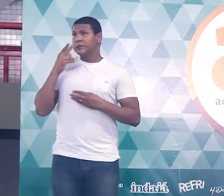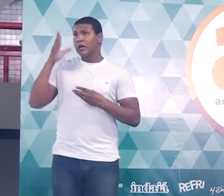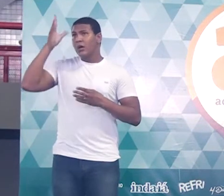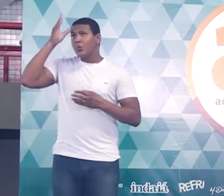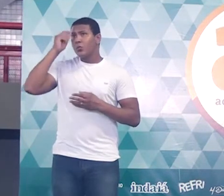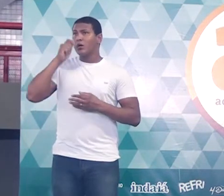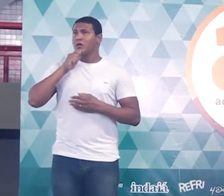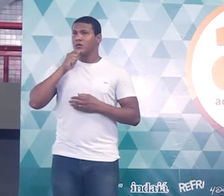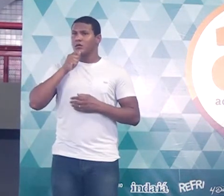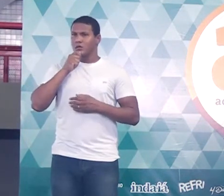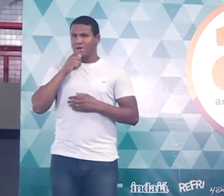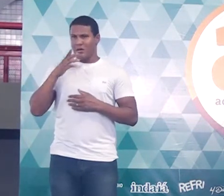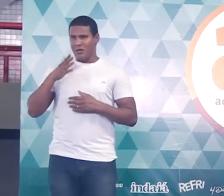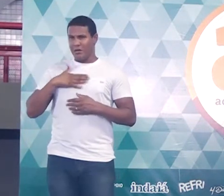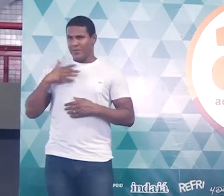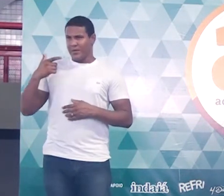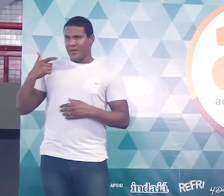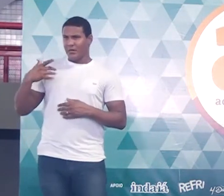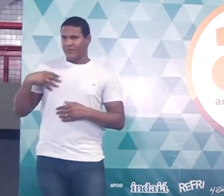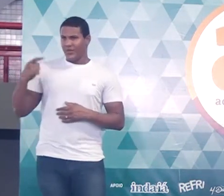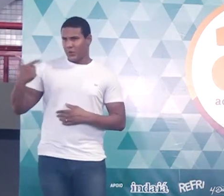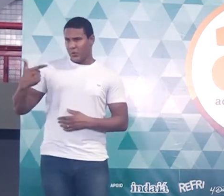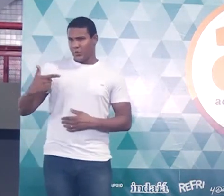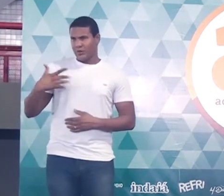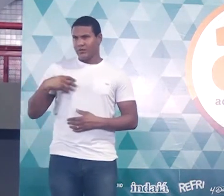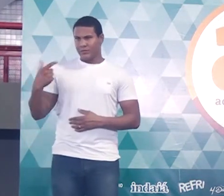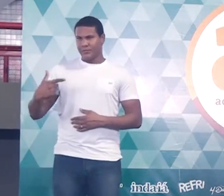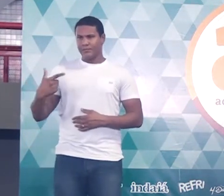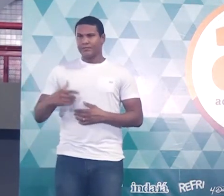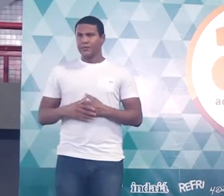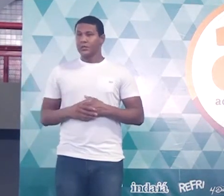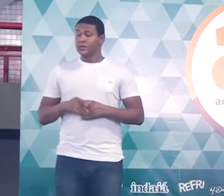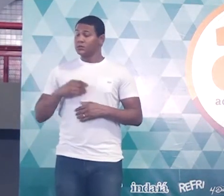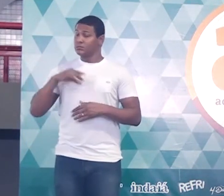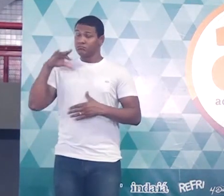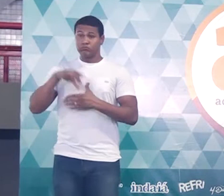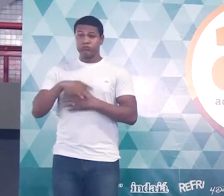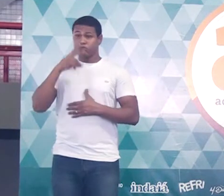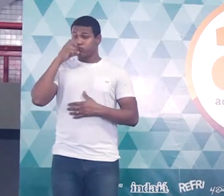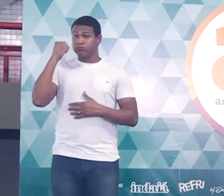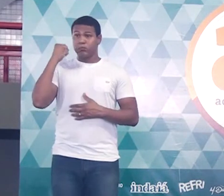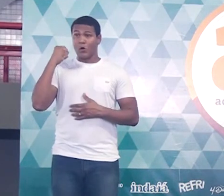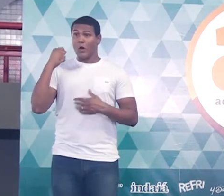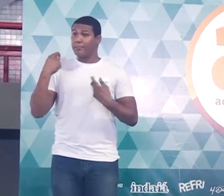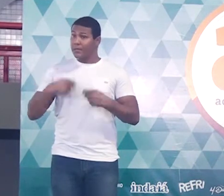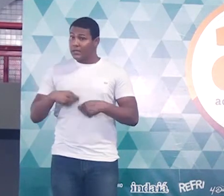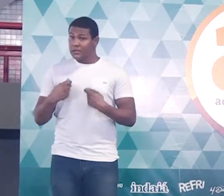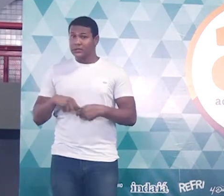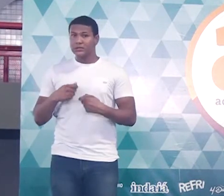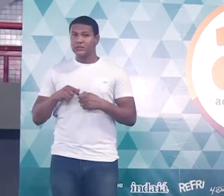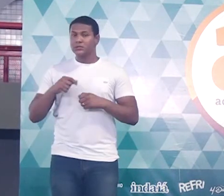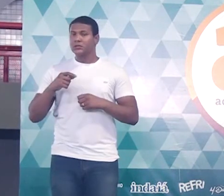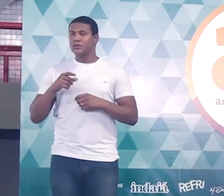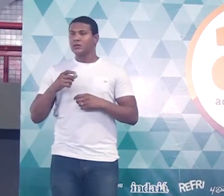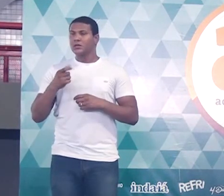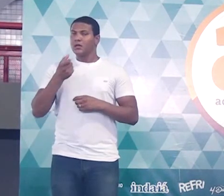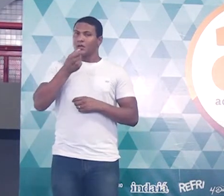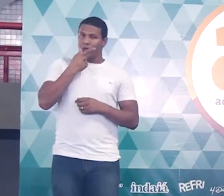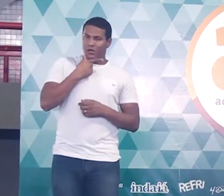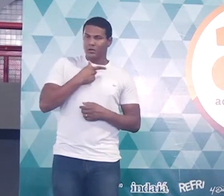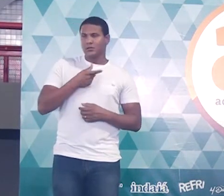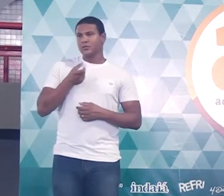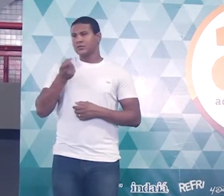A minha filha do Papoco, ela, por exemplo, ela tem febres altíssimas e eu tenho que intercalar com 2